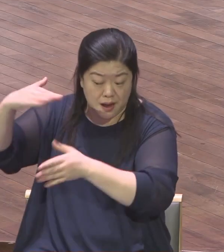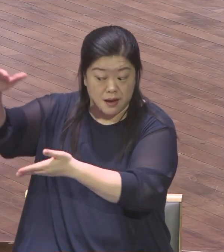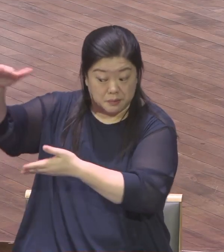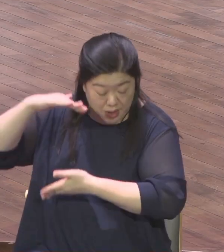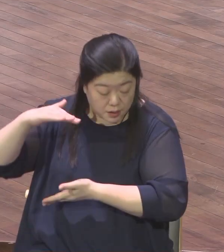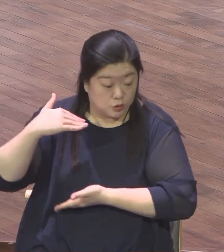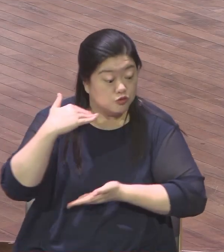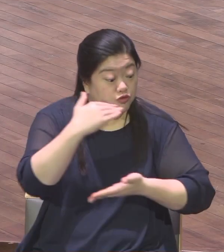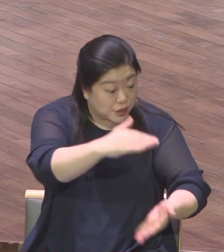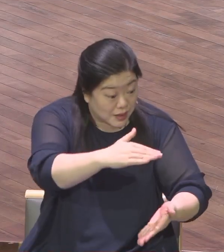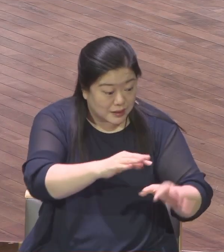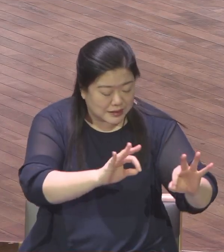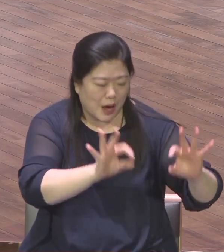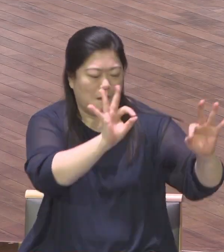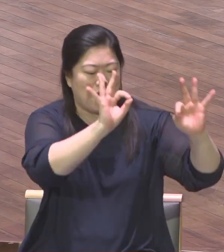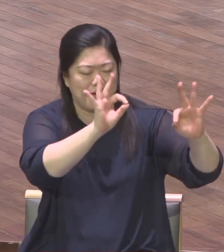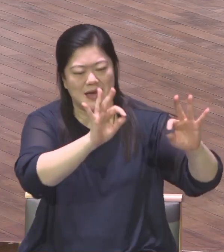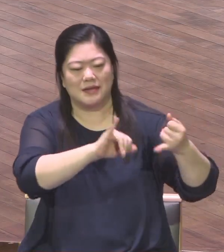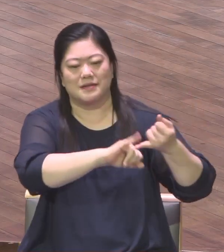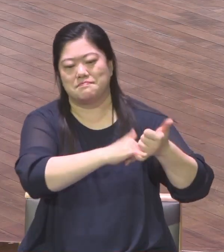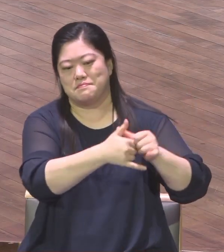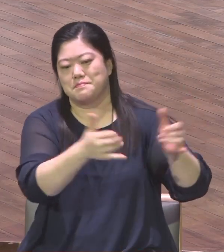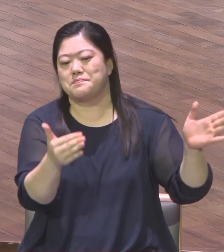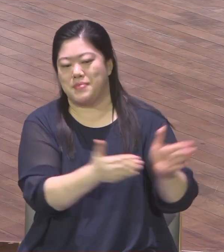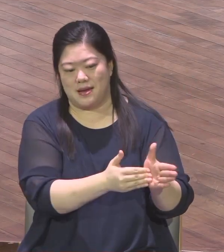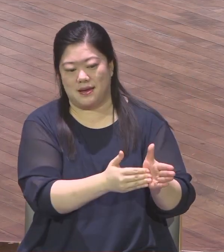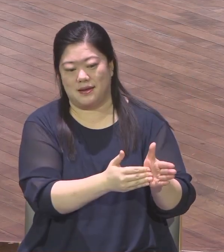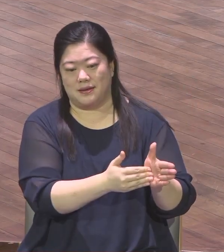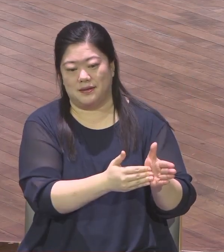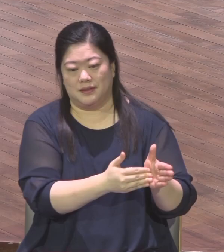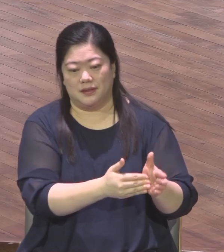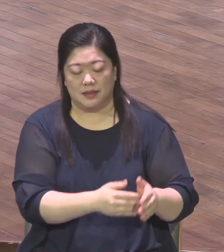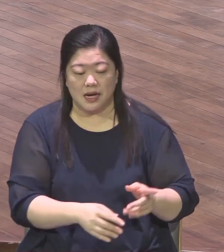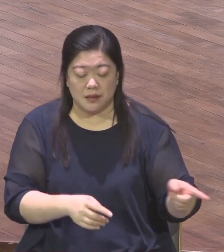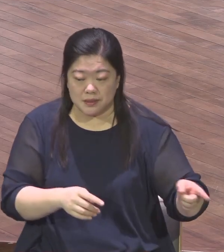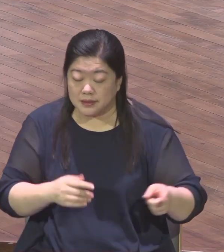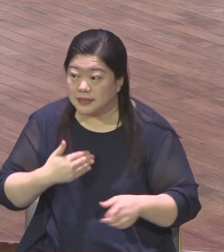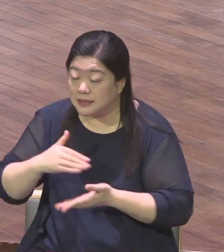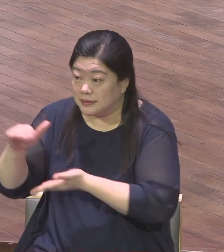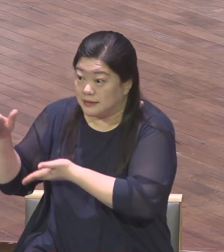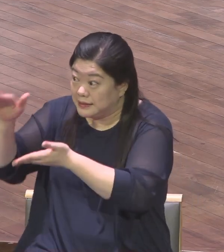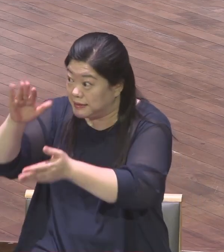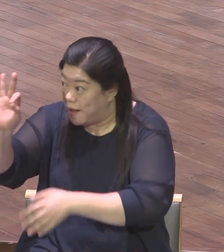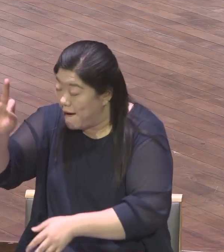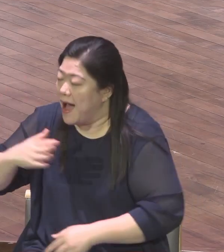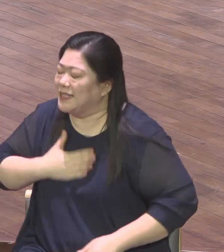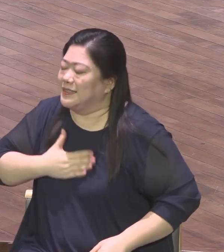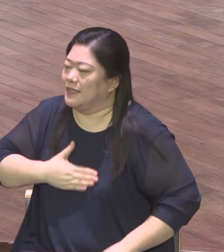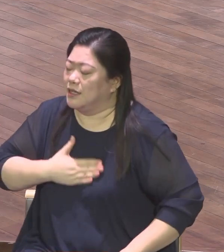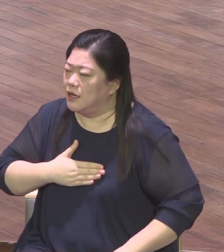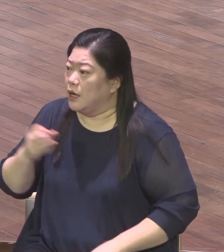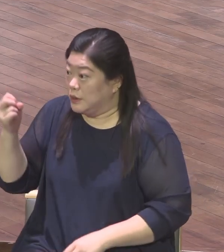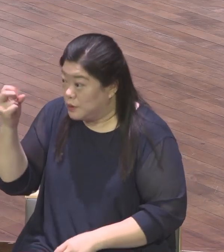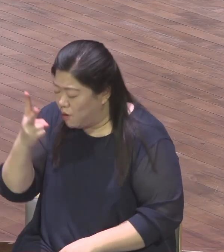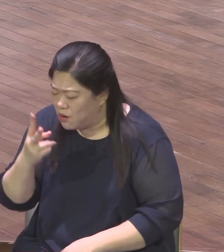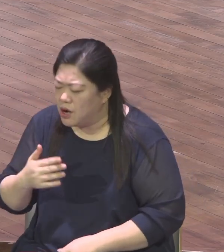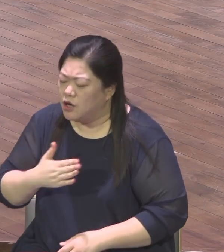백성들은 하나님이 무슨 말씀하시든지 그대로